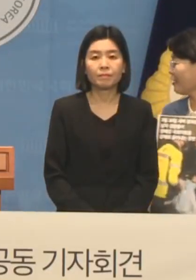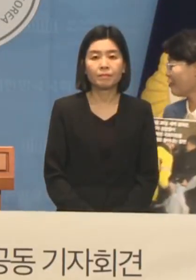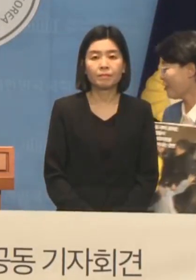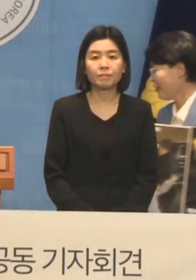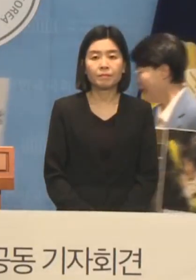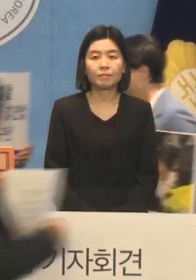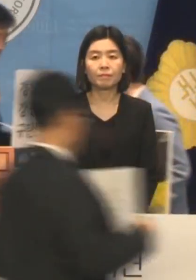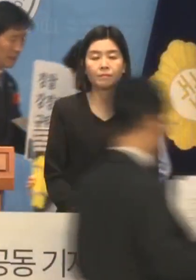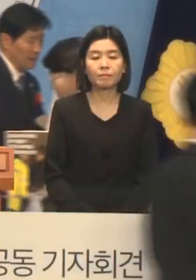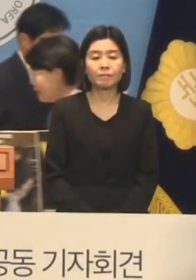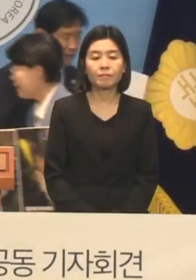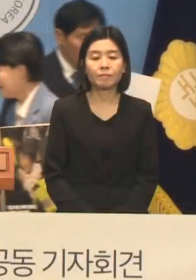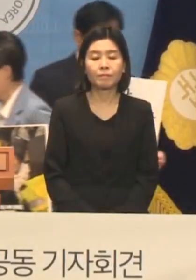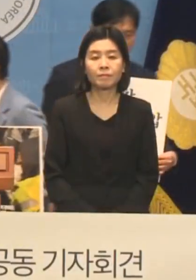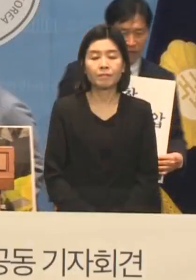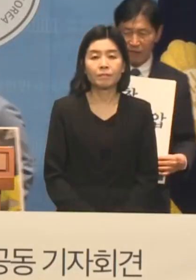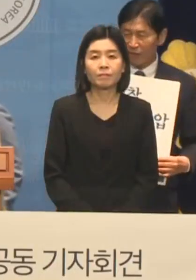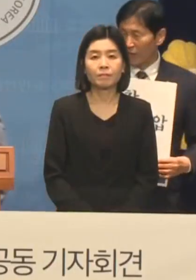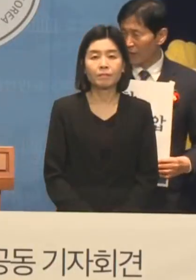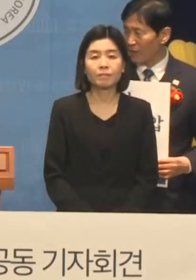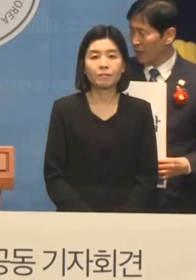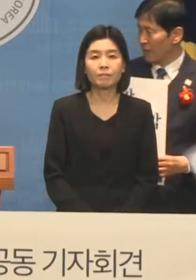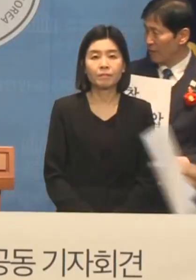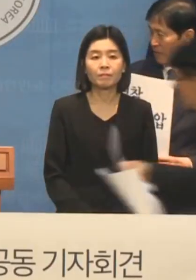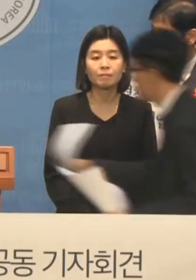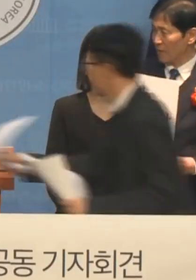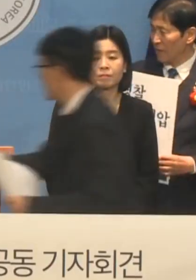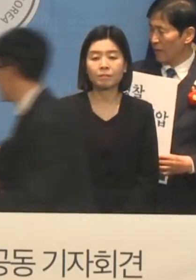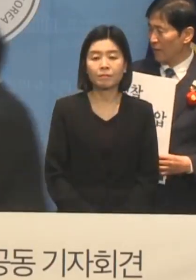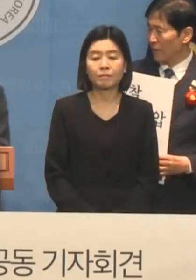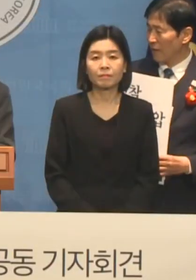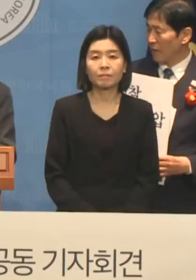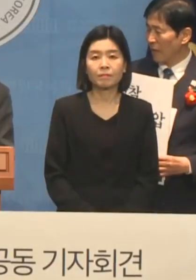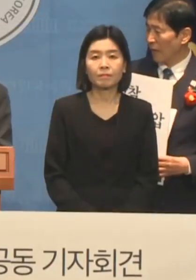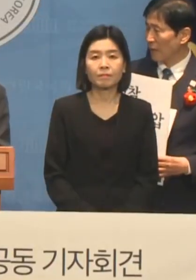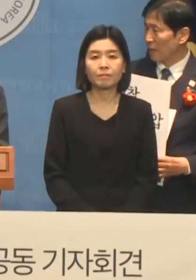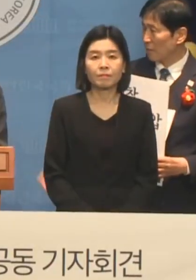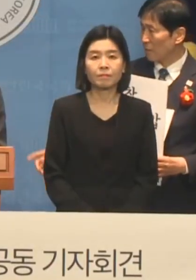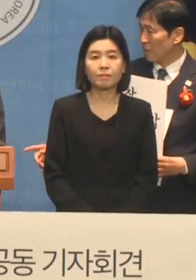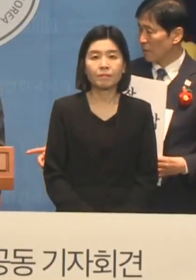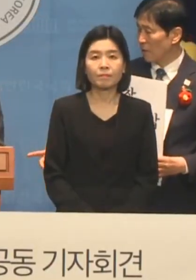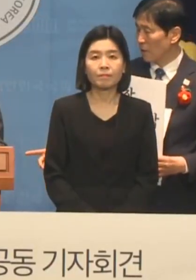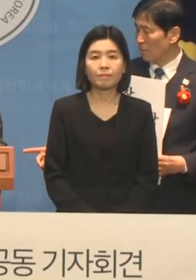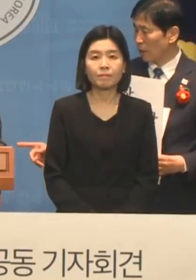여기. 기자회견문은 정정도 의원 읽으세요. 내가요? 예, 그러세요.